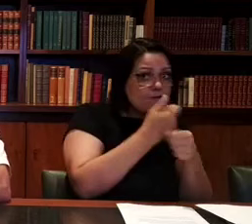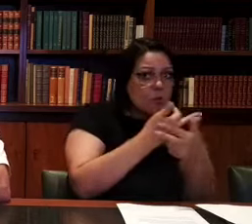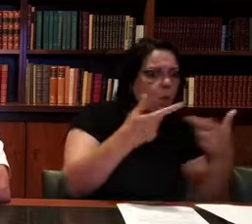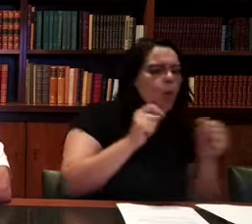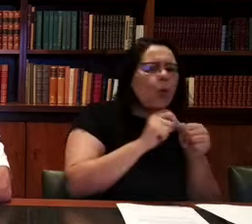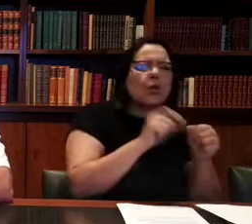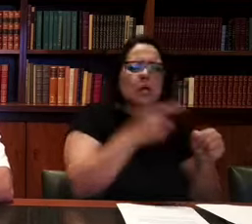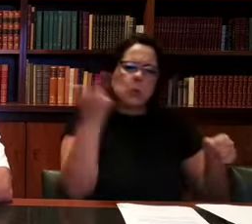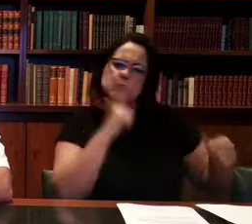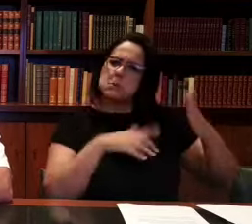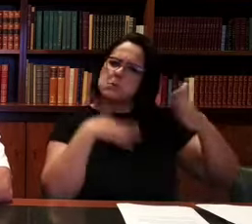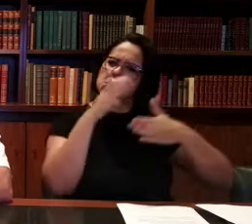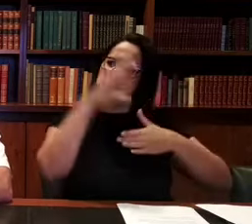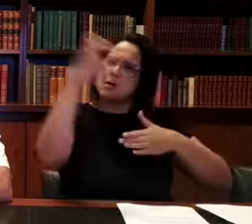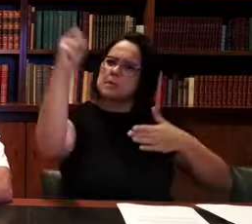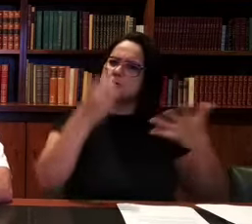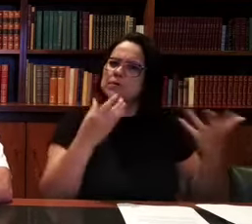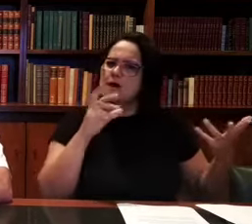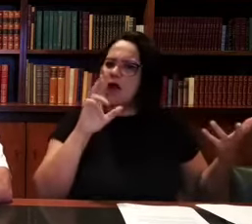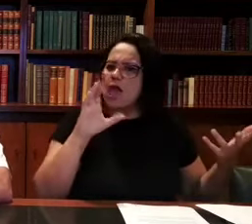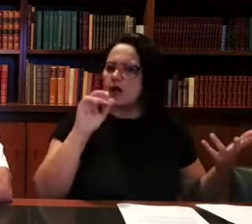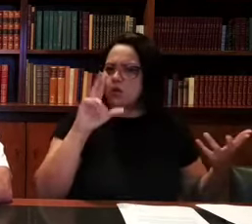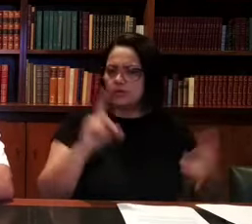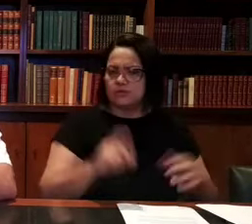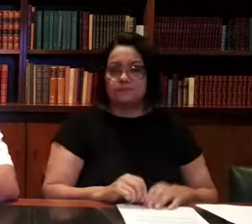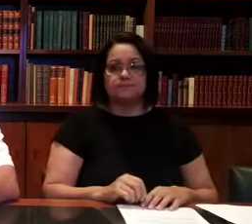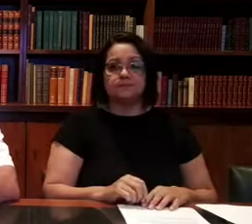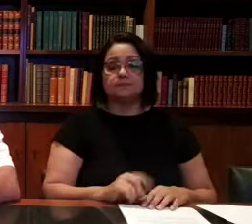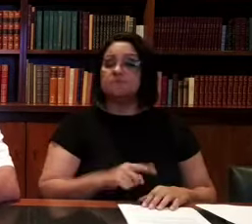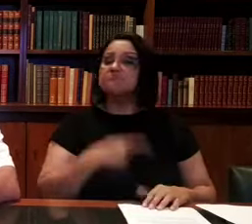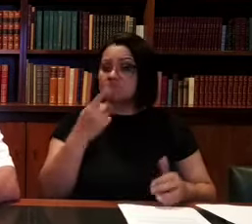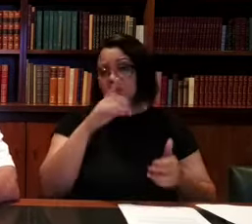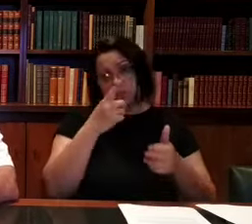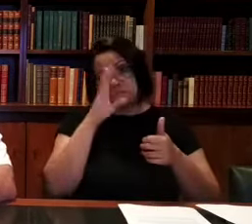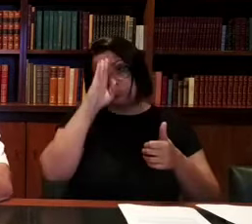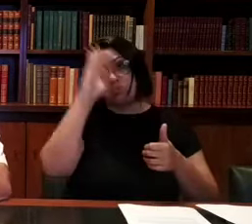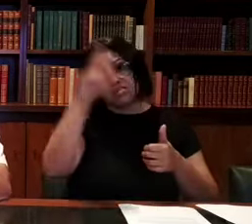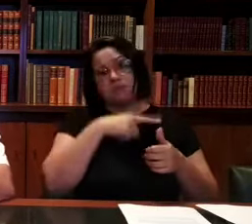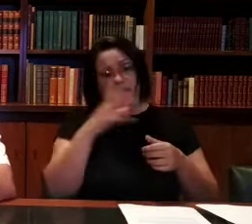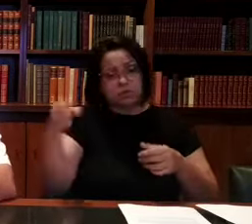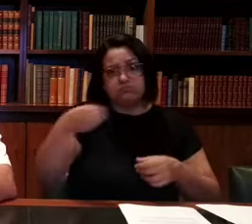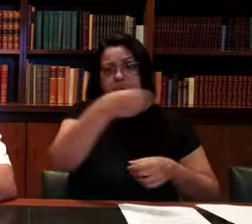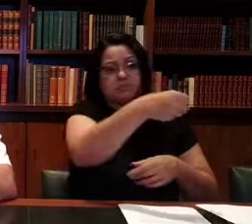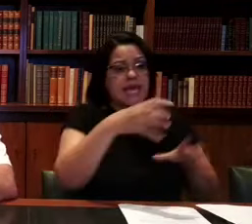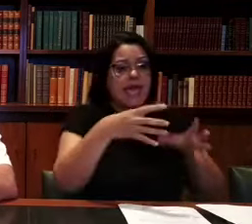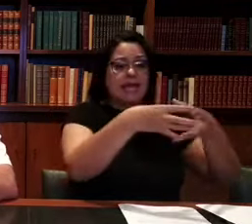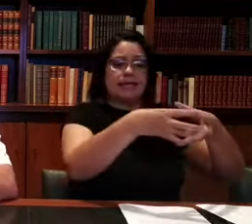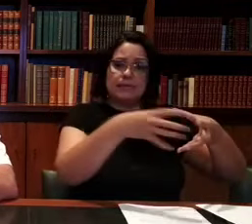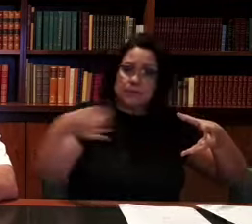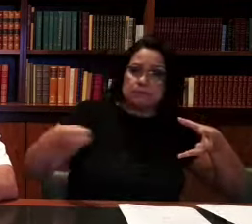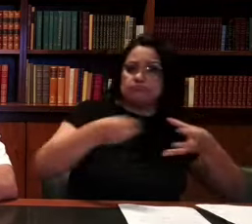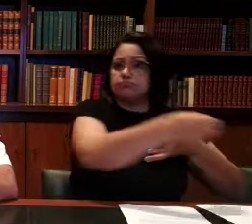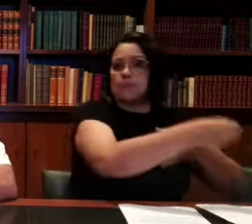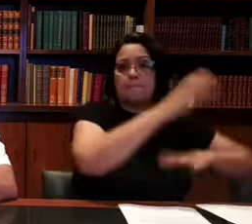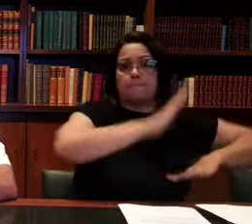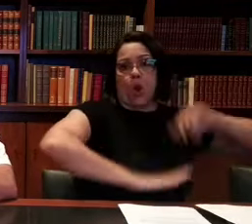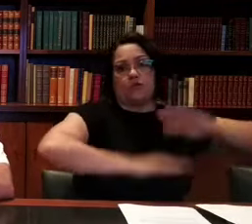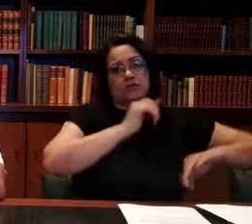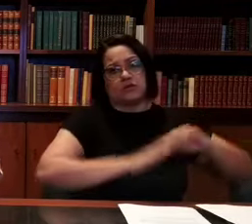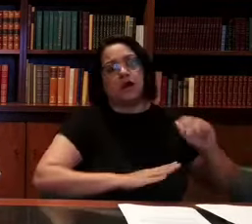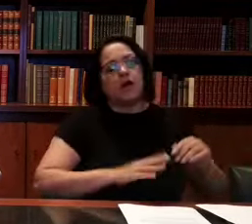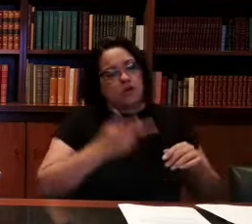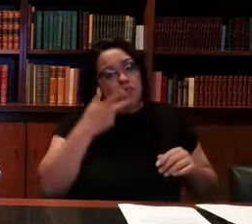e obrigado fioso acho que a grande transformação foi botar lá na equipe profissional essa foi eu sempre ressalto que tem uma atitude não é um ato